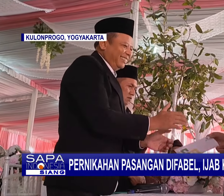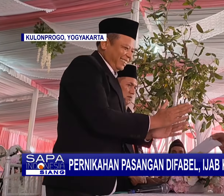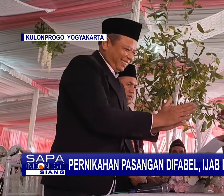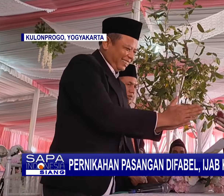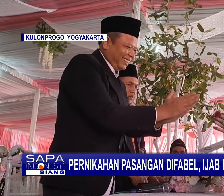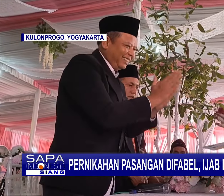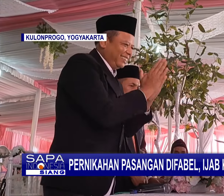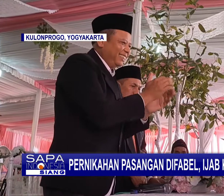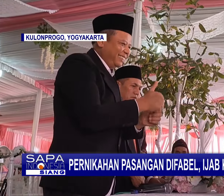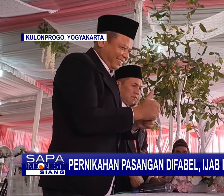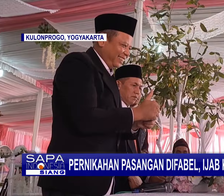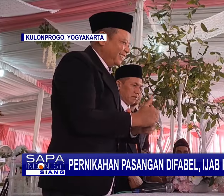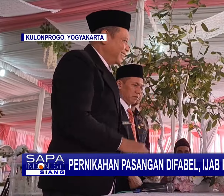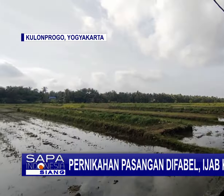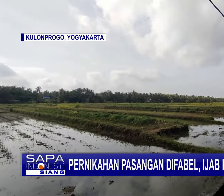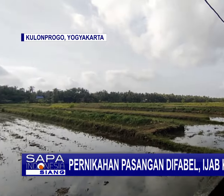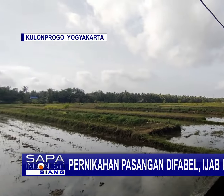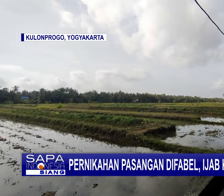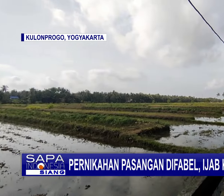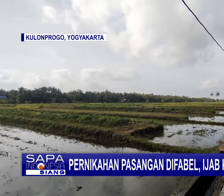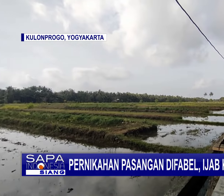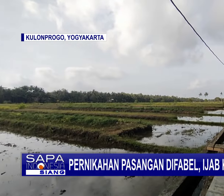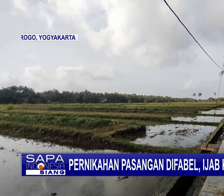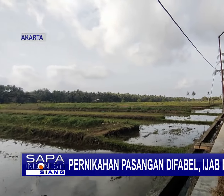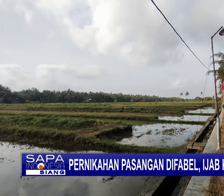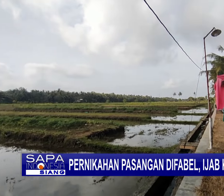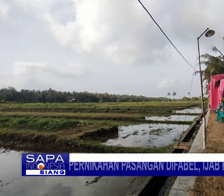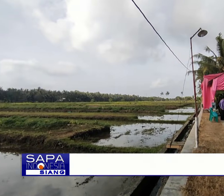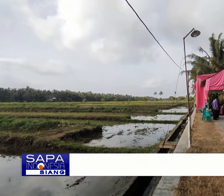mandiri. Ahmadi, Kompas TV, Kulon Progo, Yogyakarta.